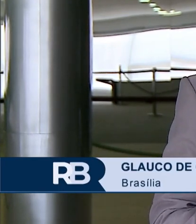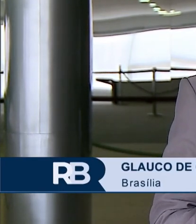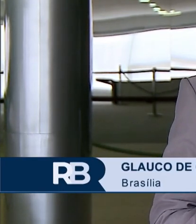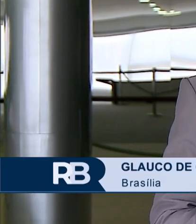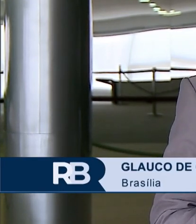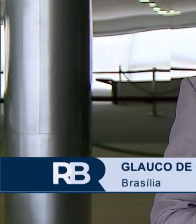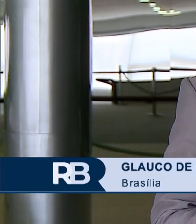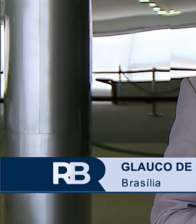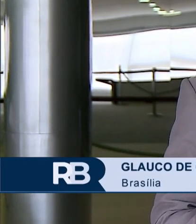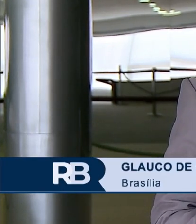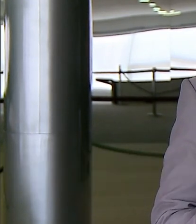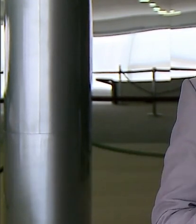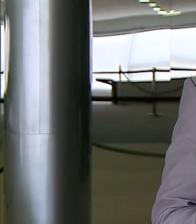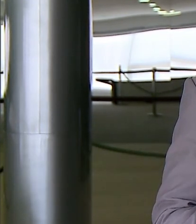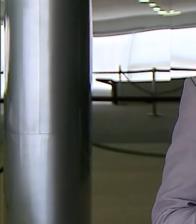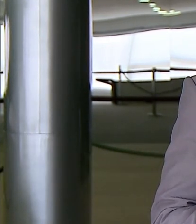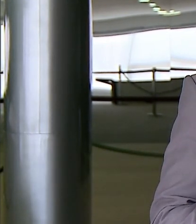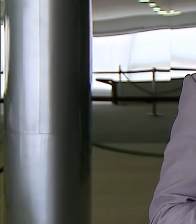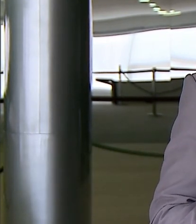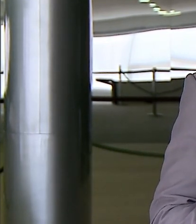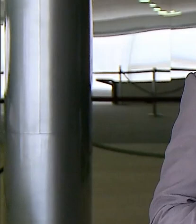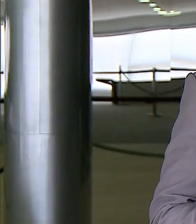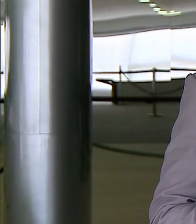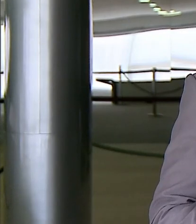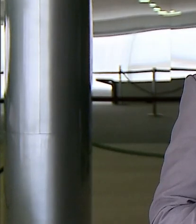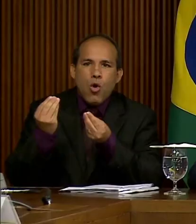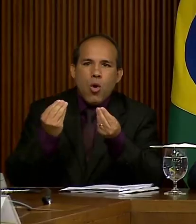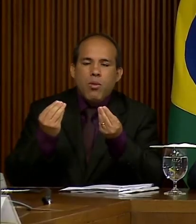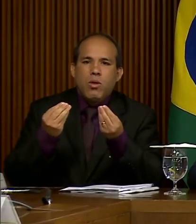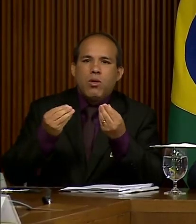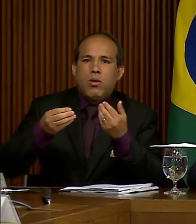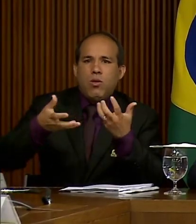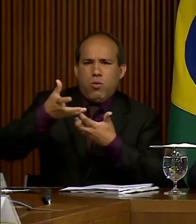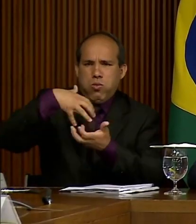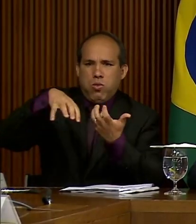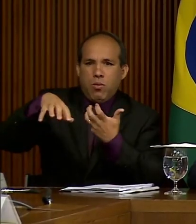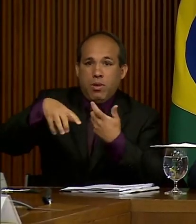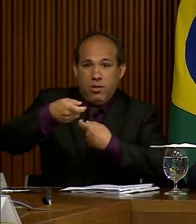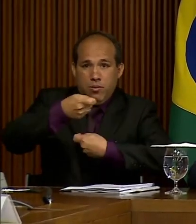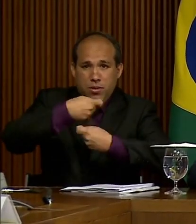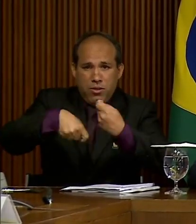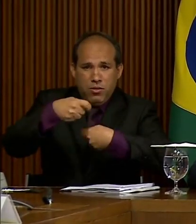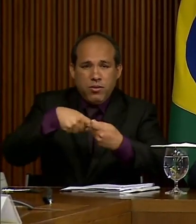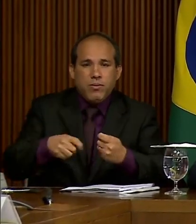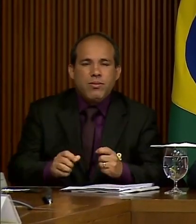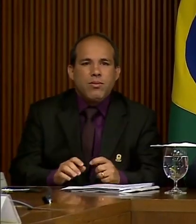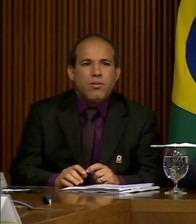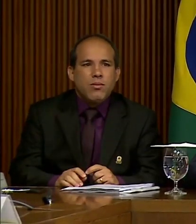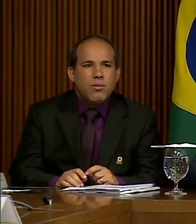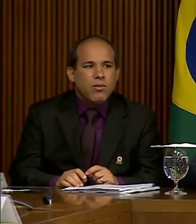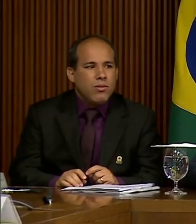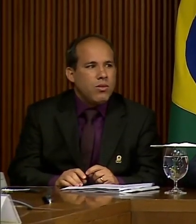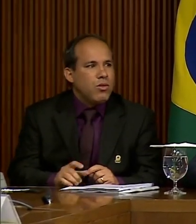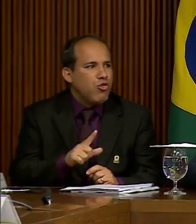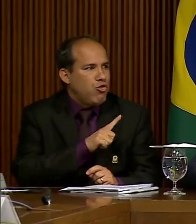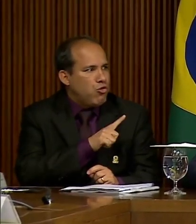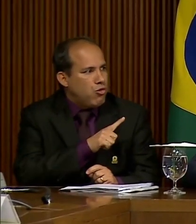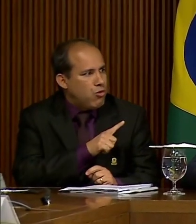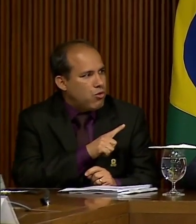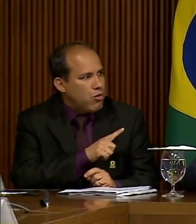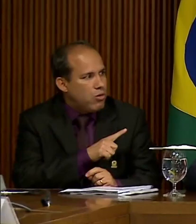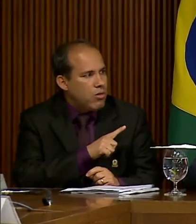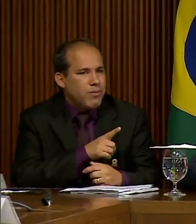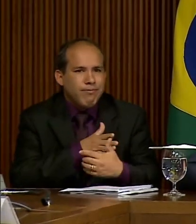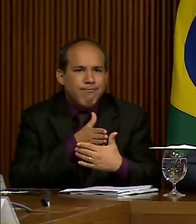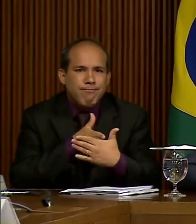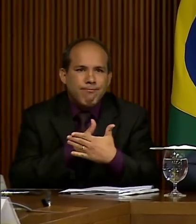antes o colegiado era coordenado pela casa civil o presidente jair bolsonaro lembrou da necessidade de se enxugar a máquina pública